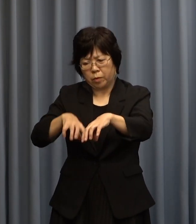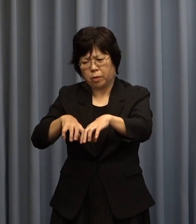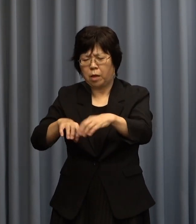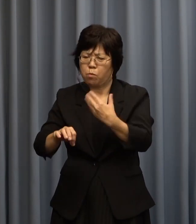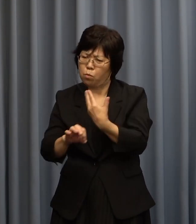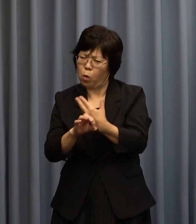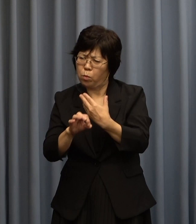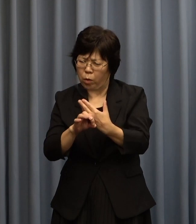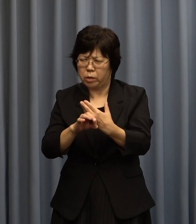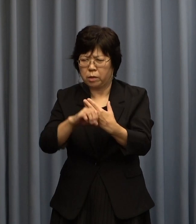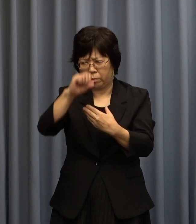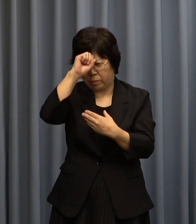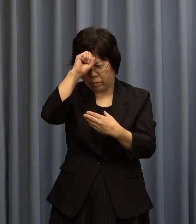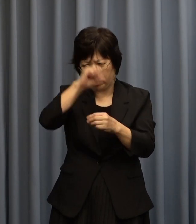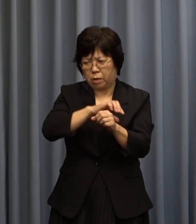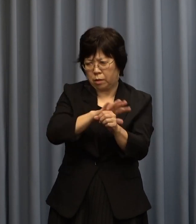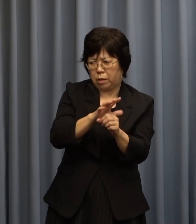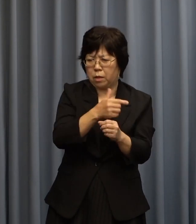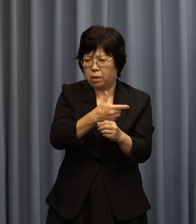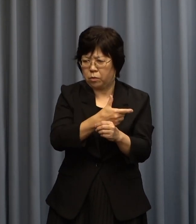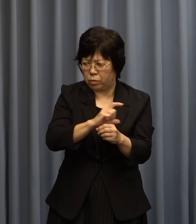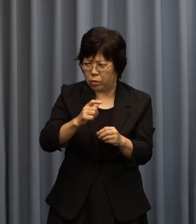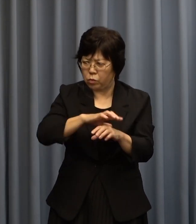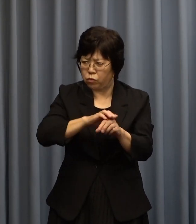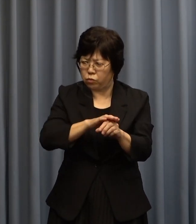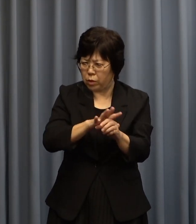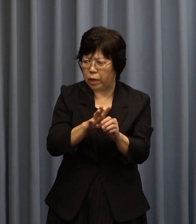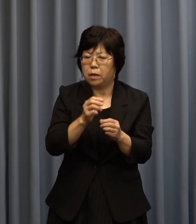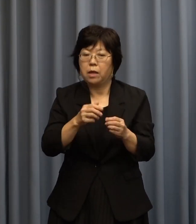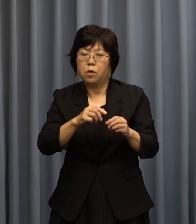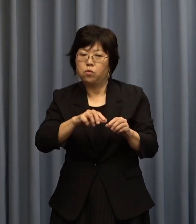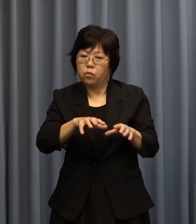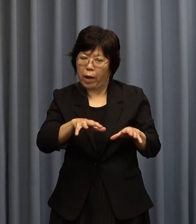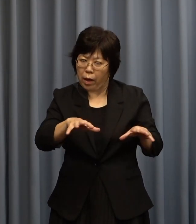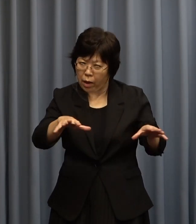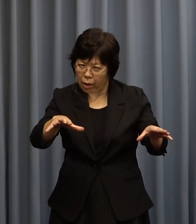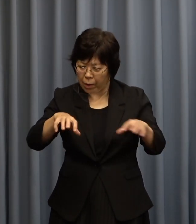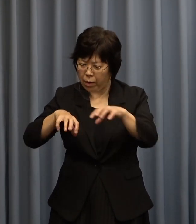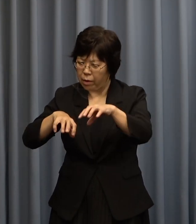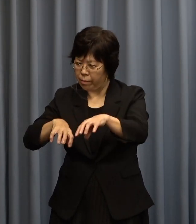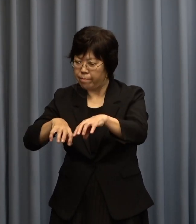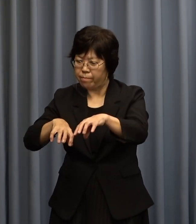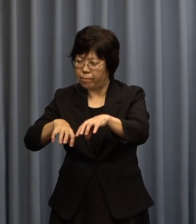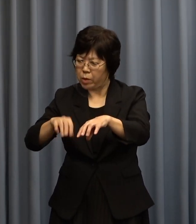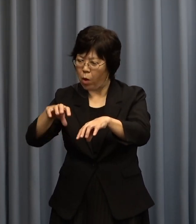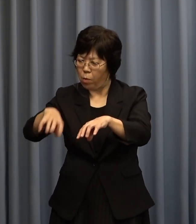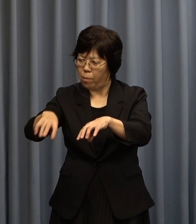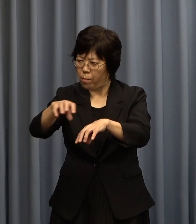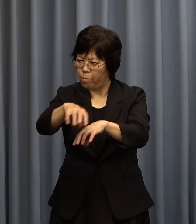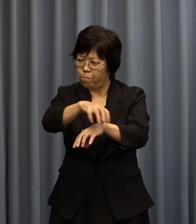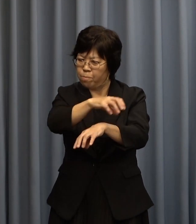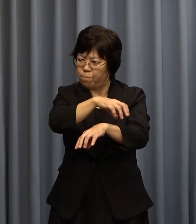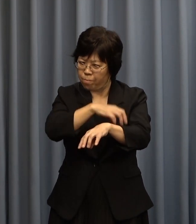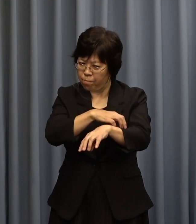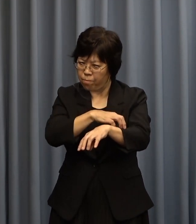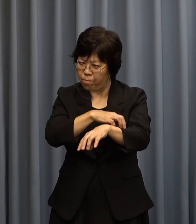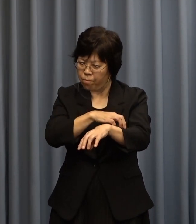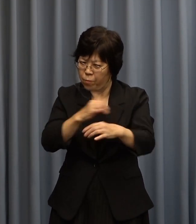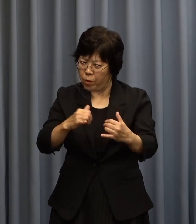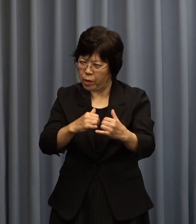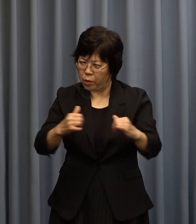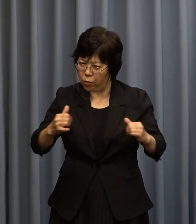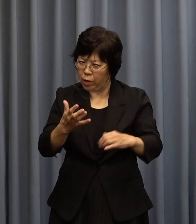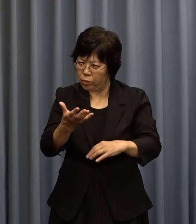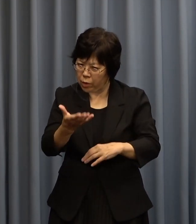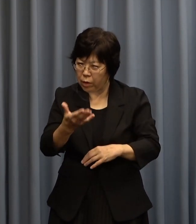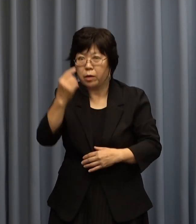するということがそれについては前提となるということでありますので、川口と埼玉市だけではなく今後は柔軟に考えたい